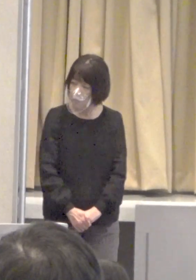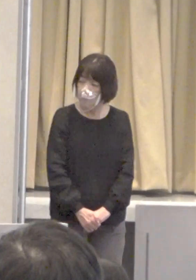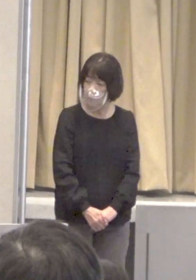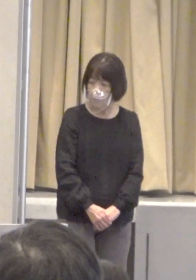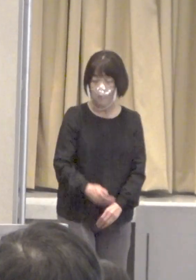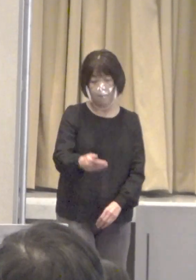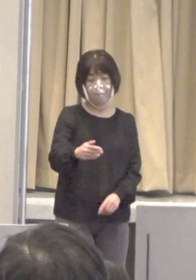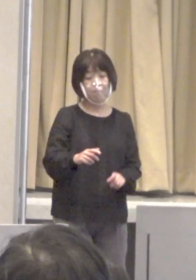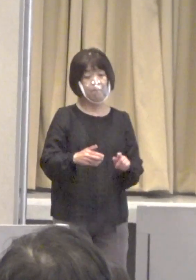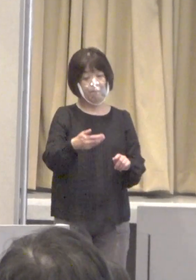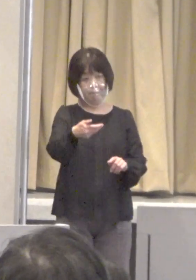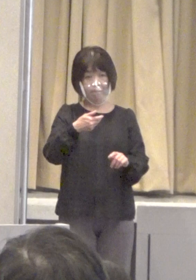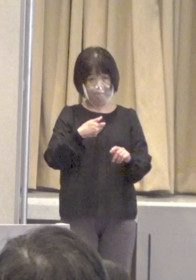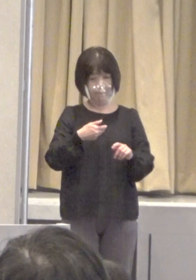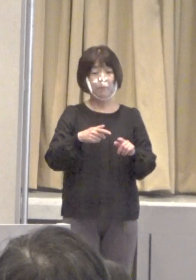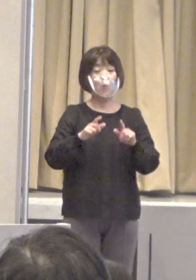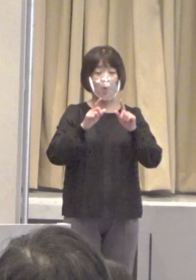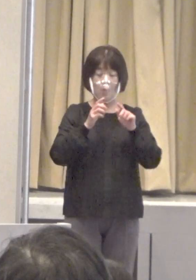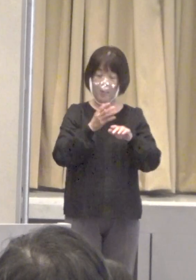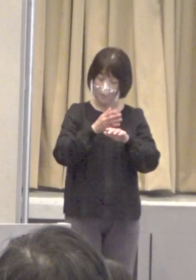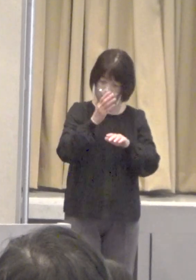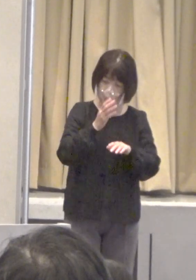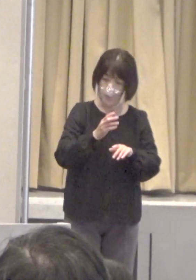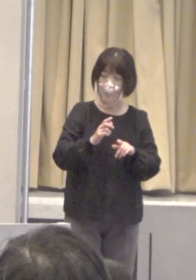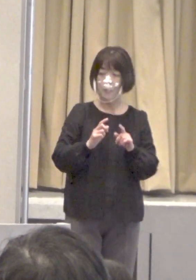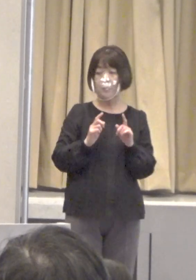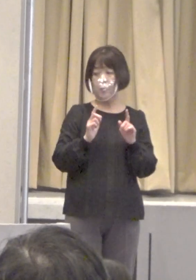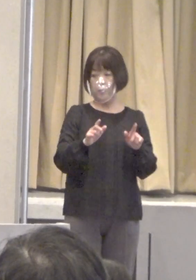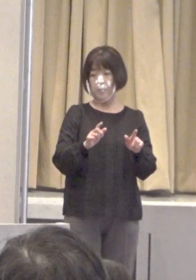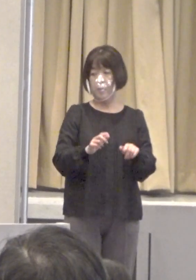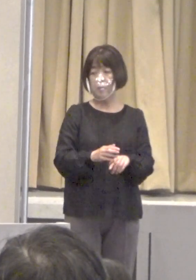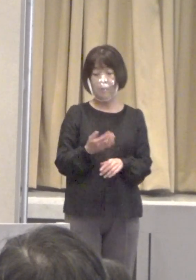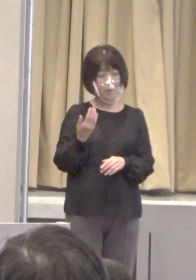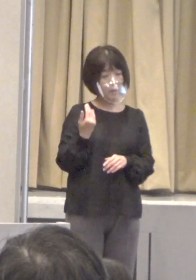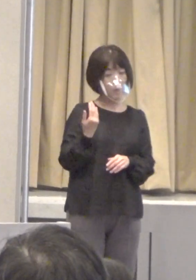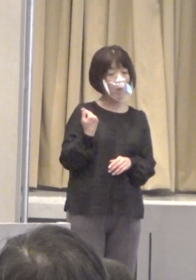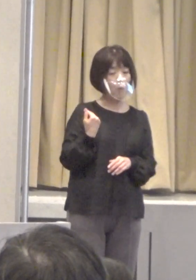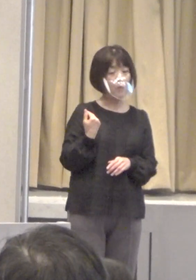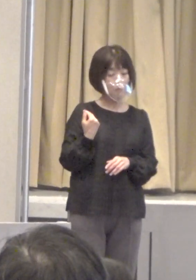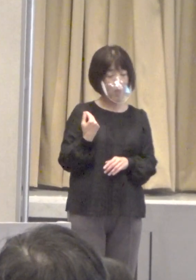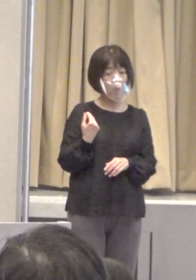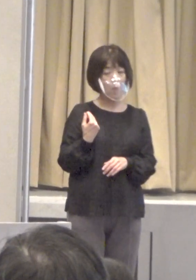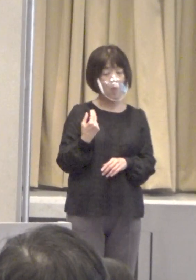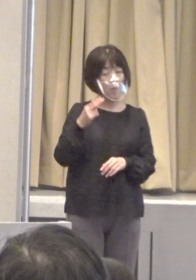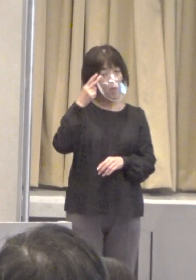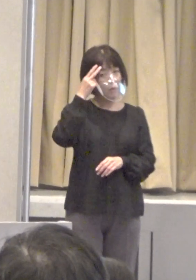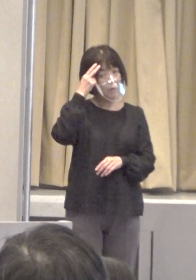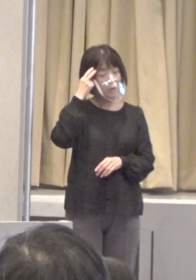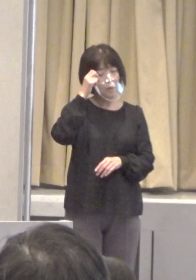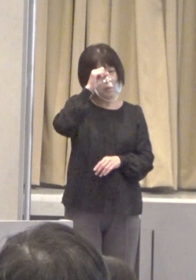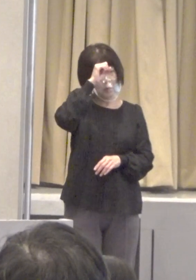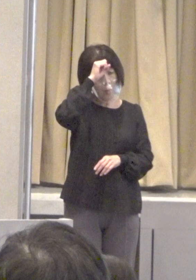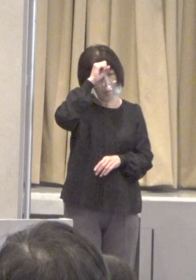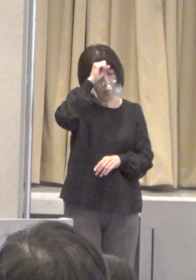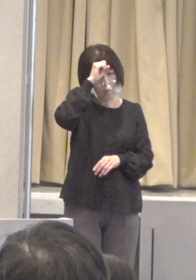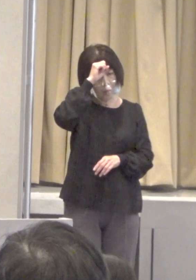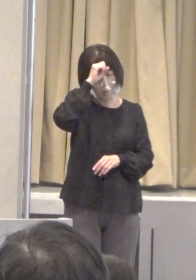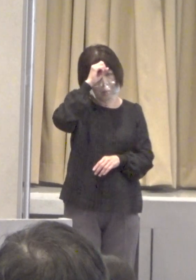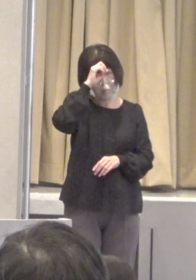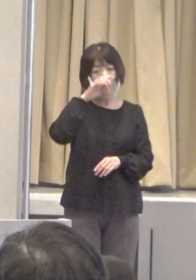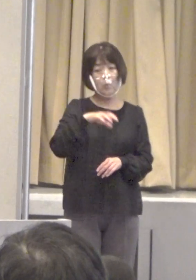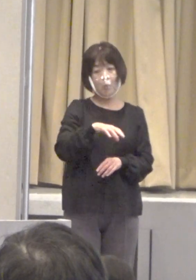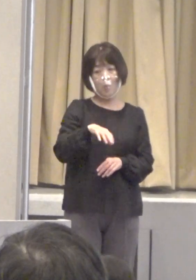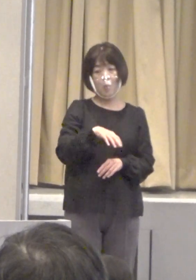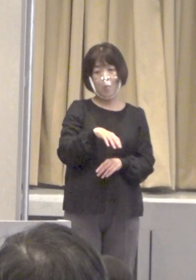問ありがとうございます。先ほどにもちょっと認知症のところでの